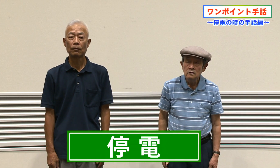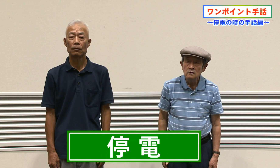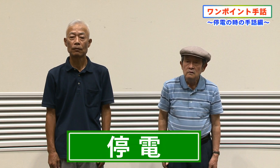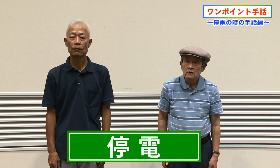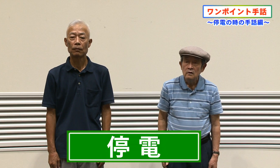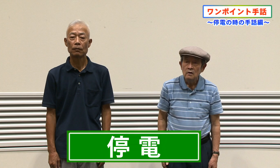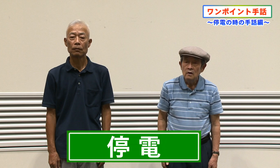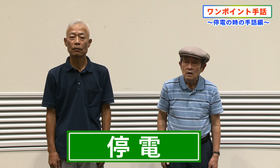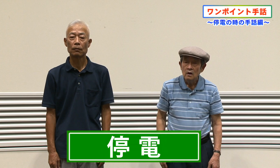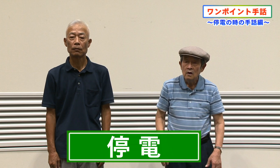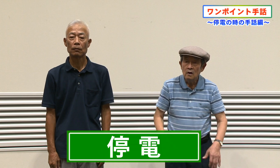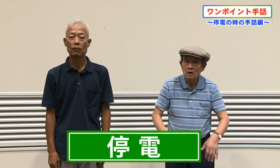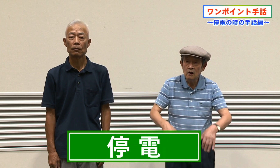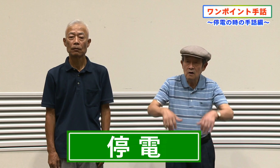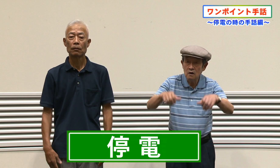停電、